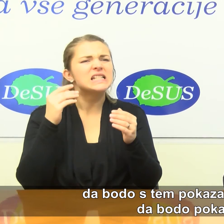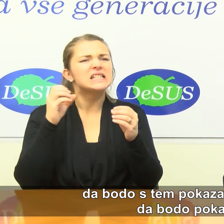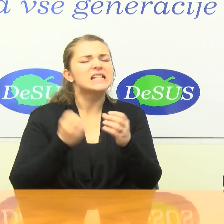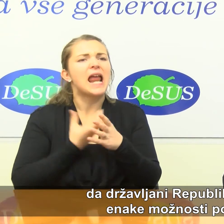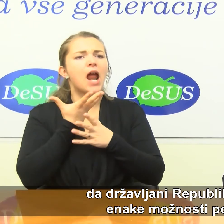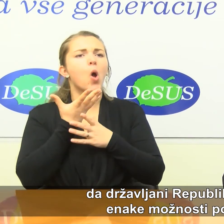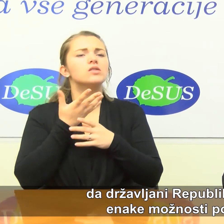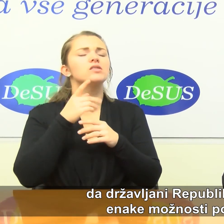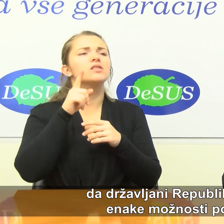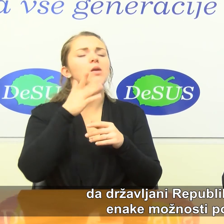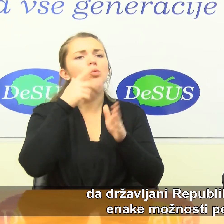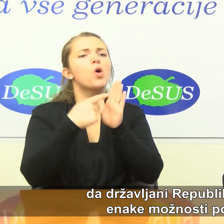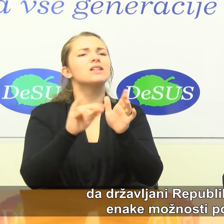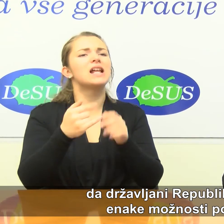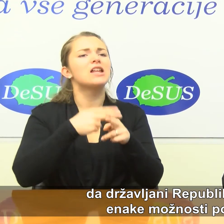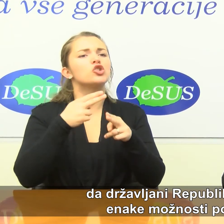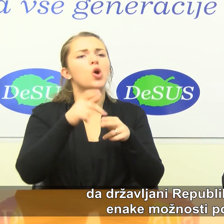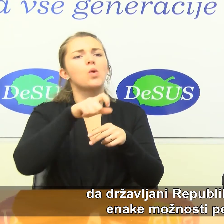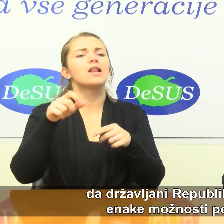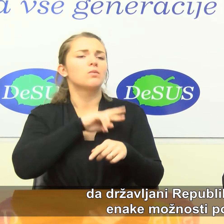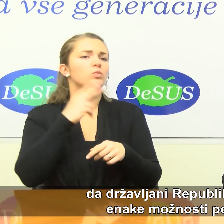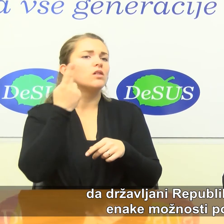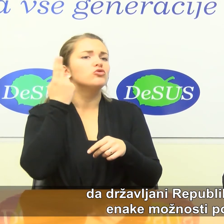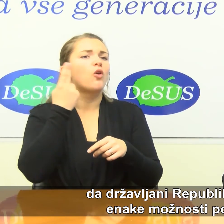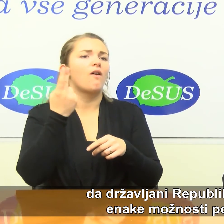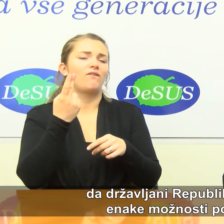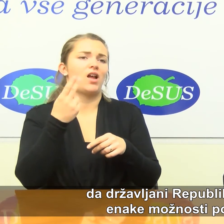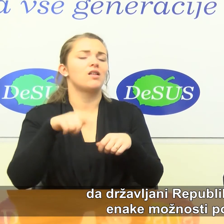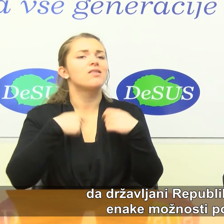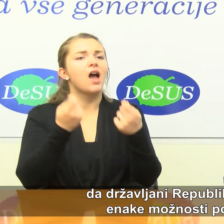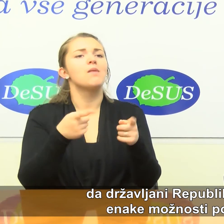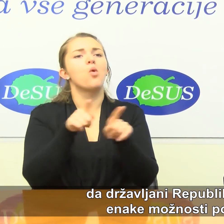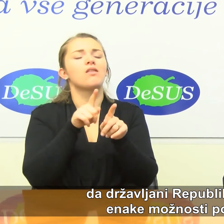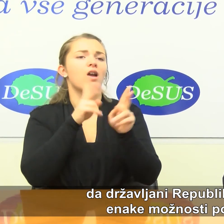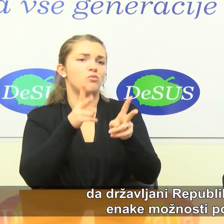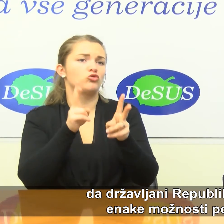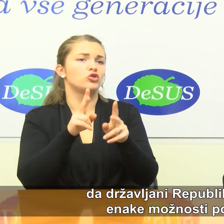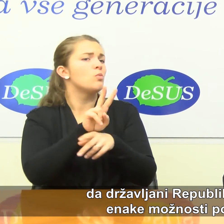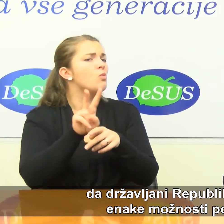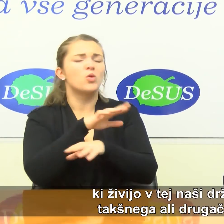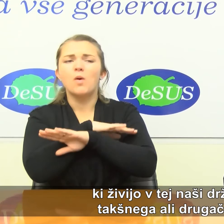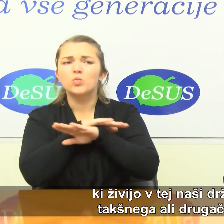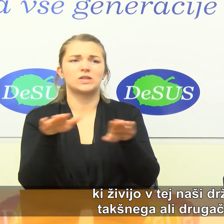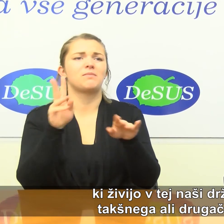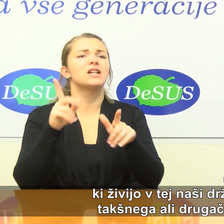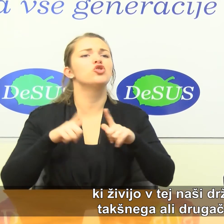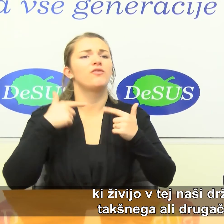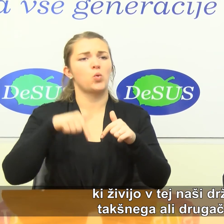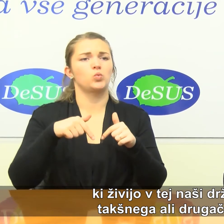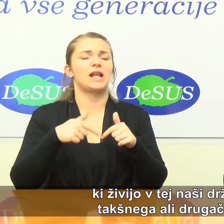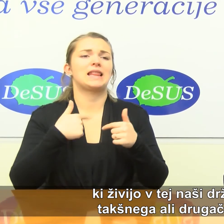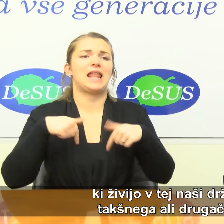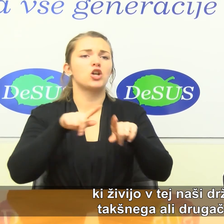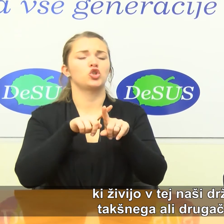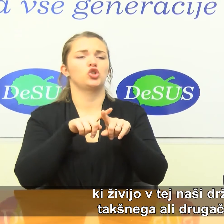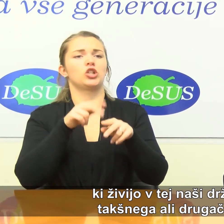državljani Republike Slovenije dajemo enake možnosti popolnoma vsem, ki živijo v tej naši državi, pa